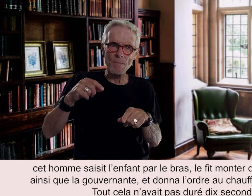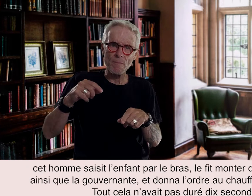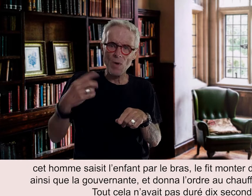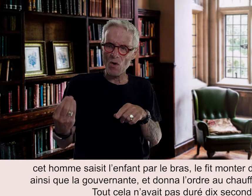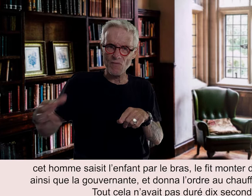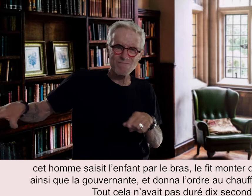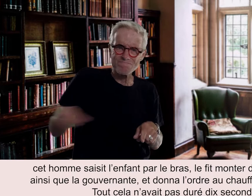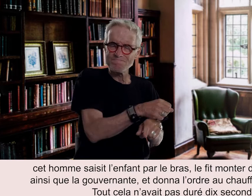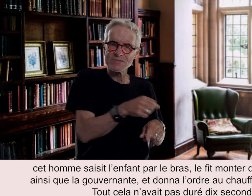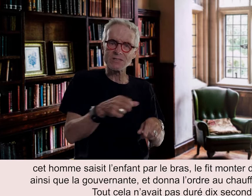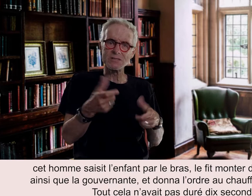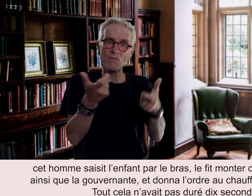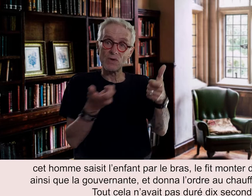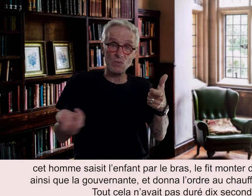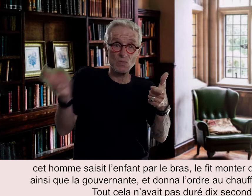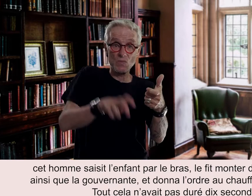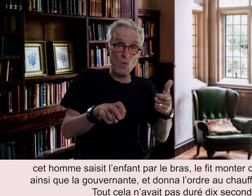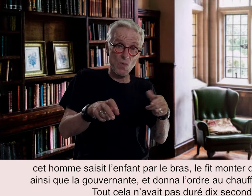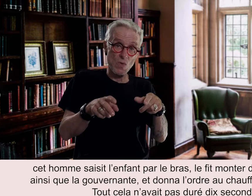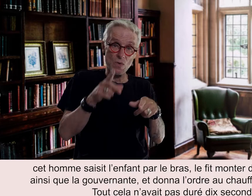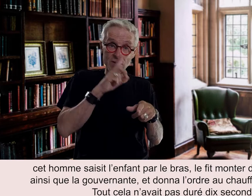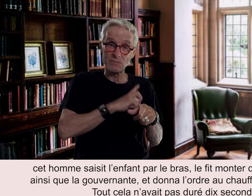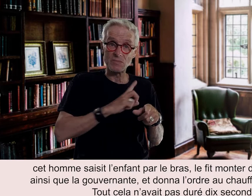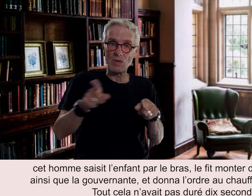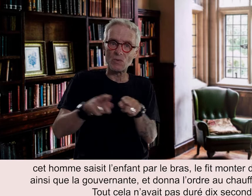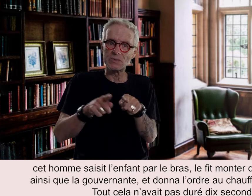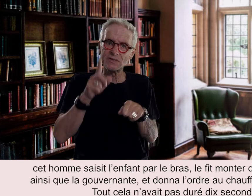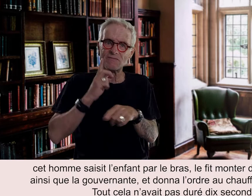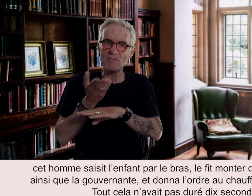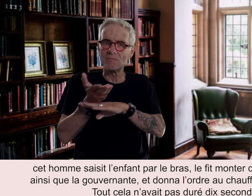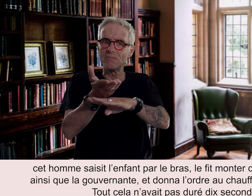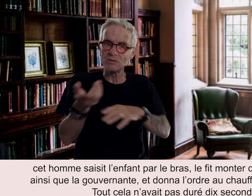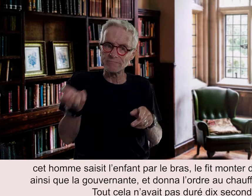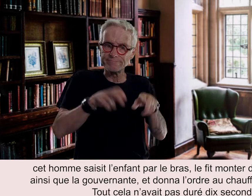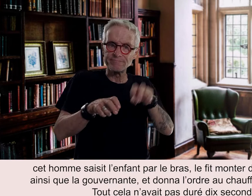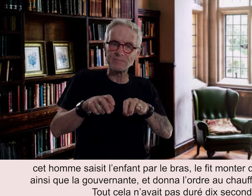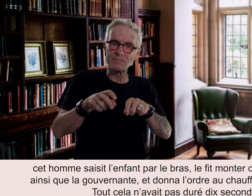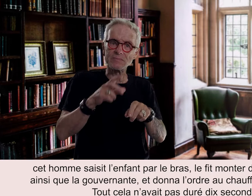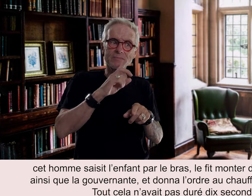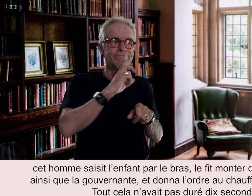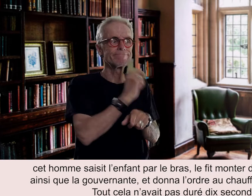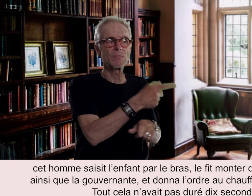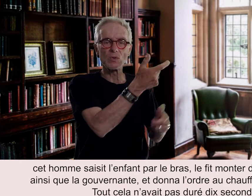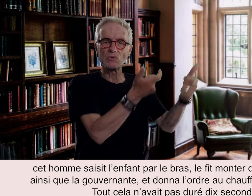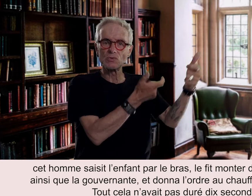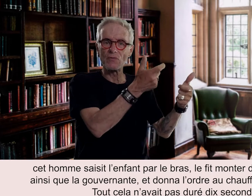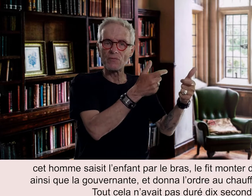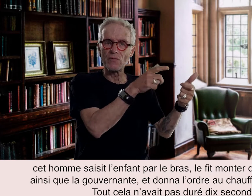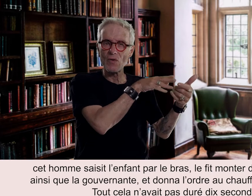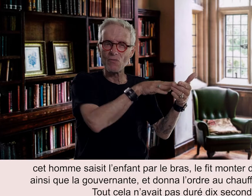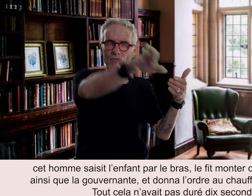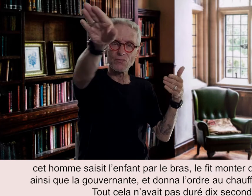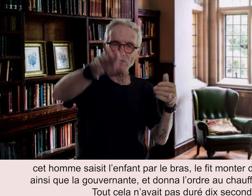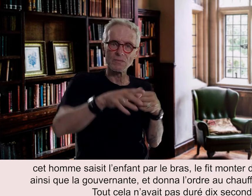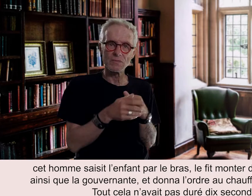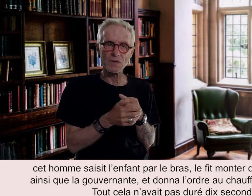bras, le fit monter dans l'automobile ainsi que la gouvernante et donna l'ordre au chauffeur de s'éloigner. Tout cela n